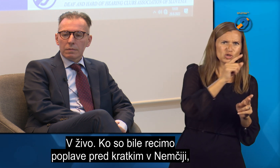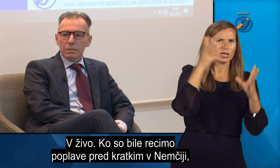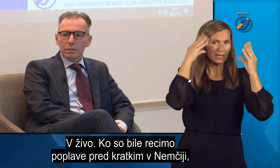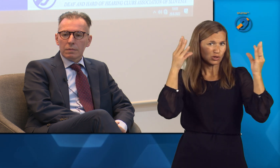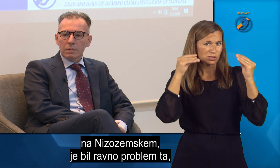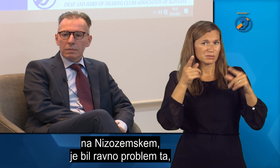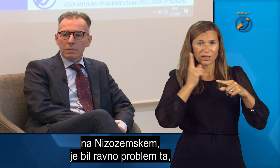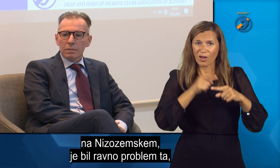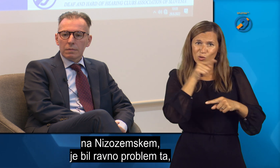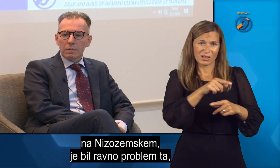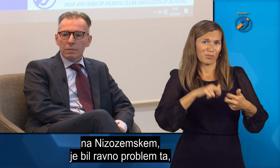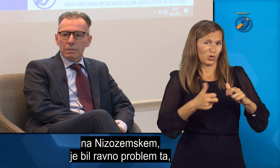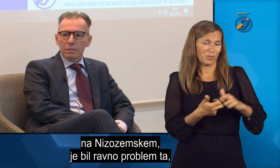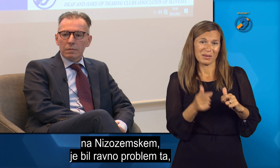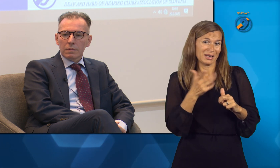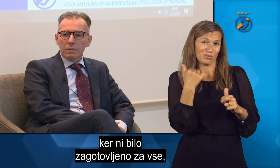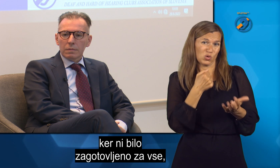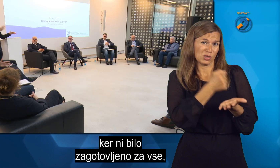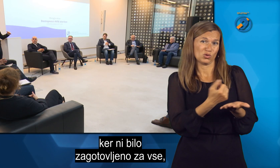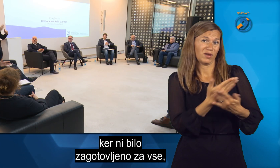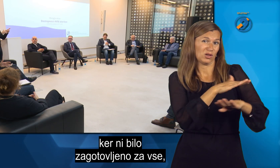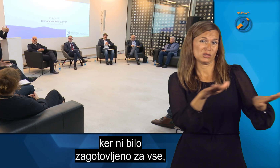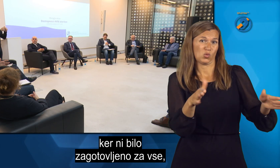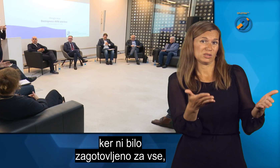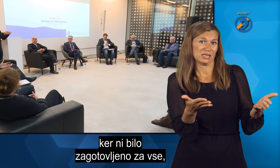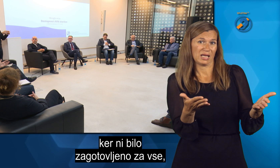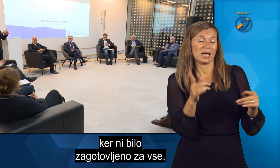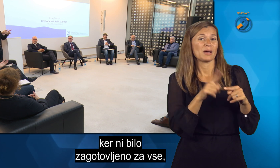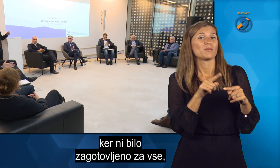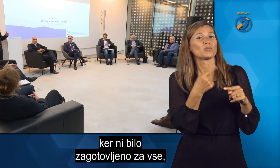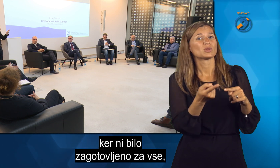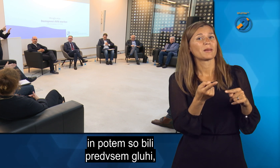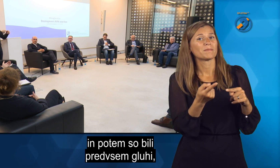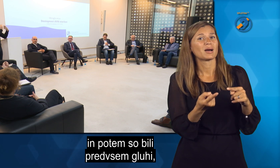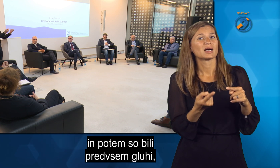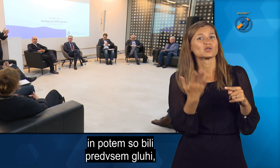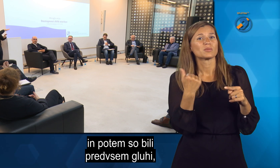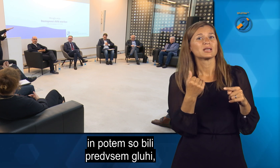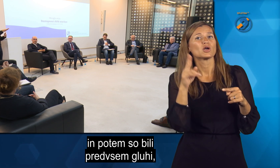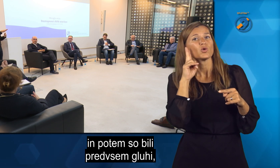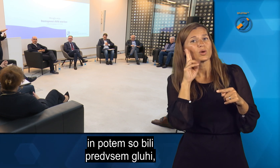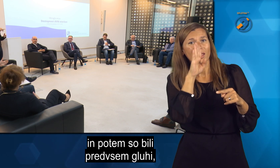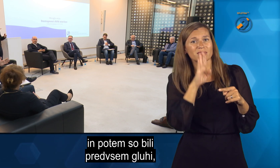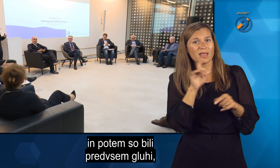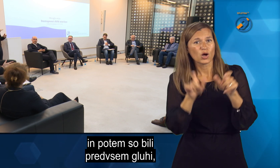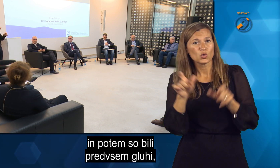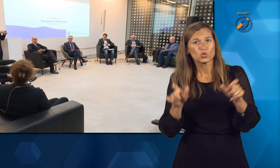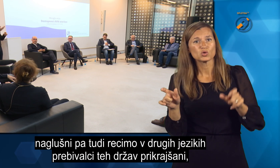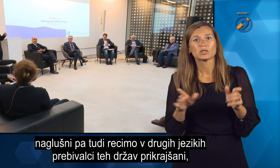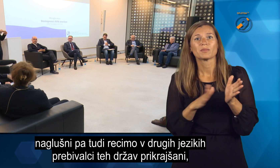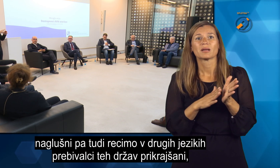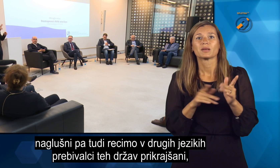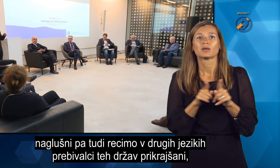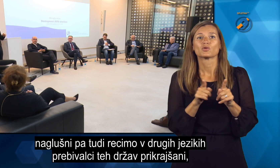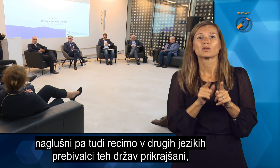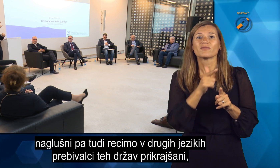kratkim v Nemčiji, na Nizozemskem, je bil ravno problem ta, ker v bistvu ni bilo zagotovljeno za vse in potem so bili predvsem gluhi,